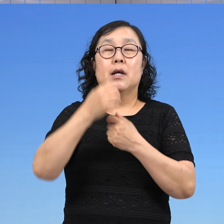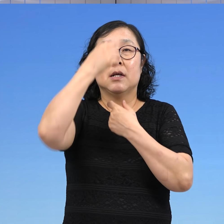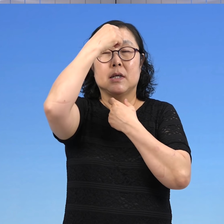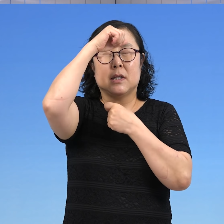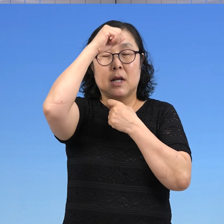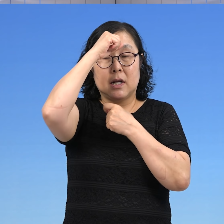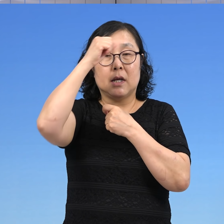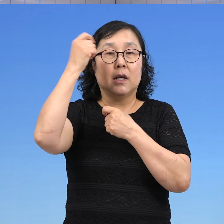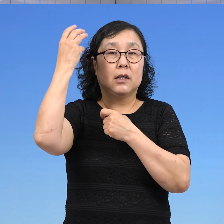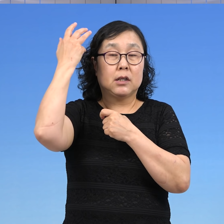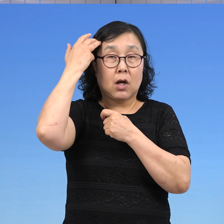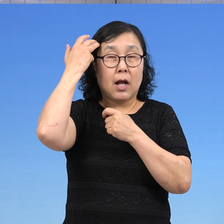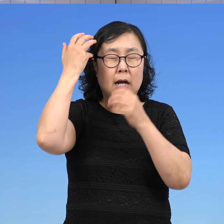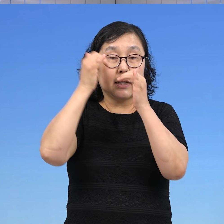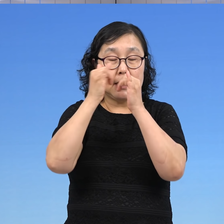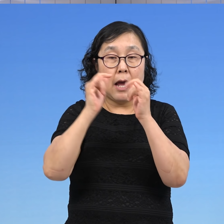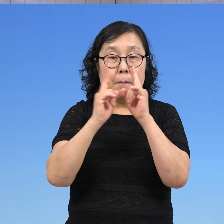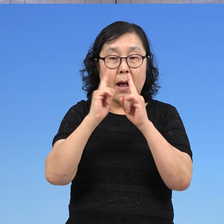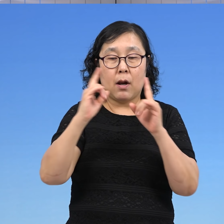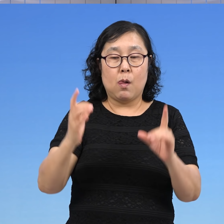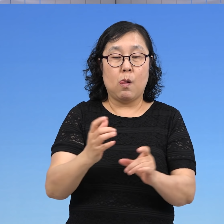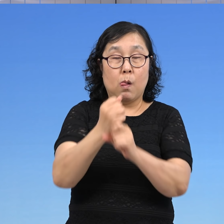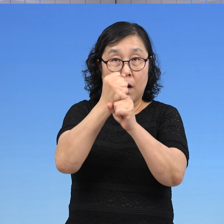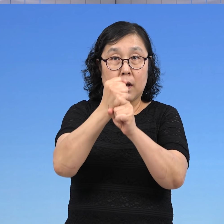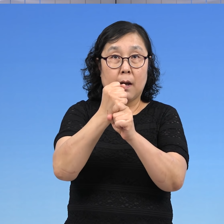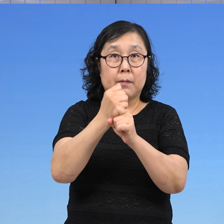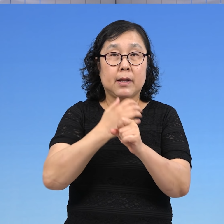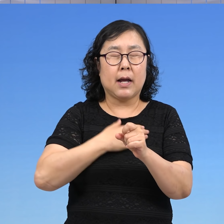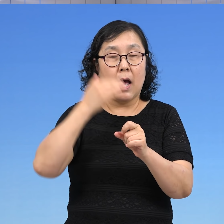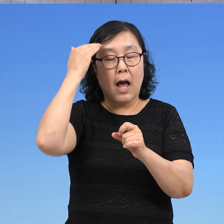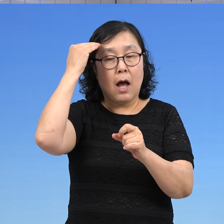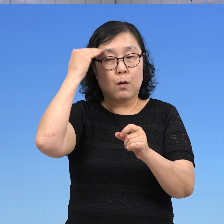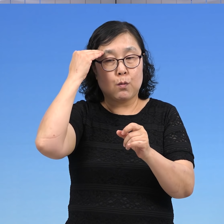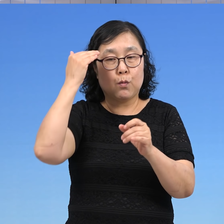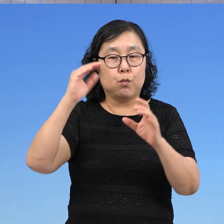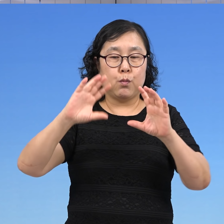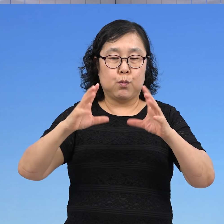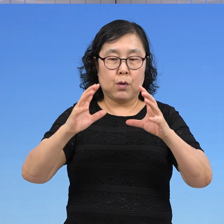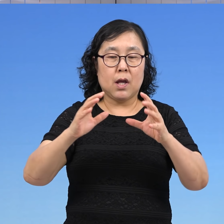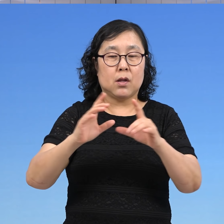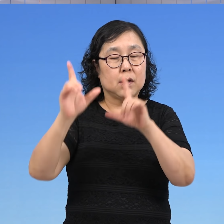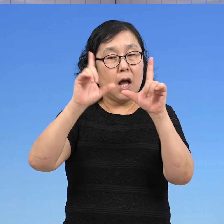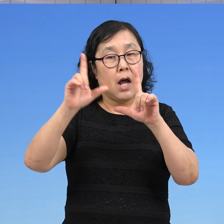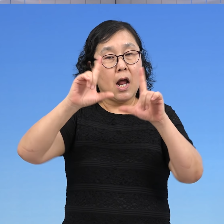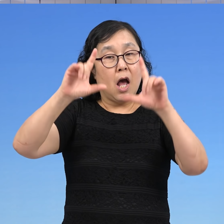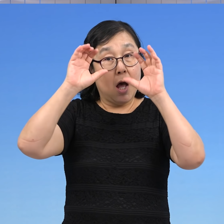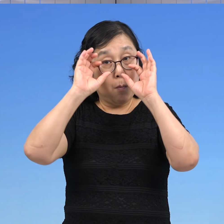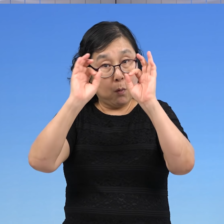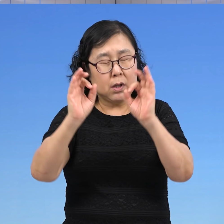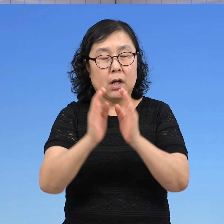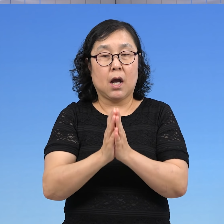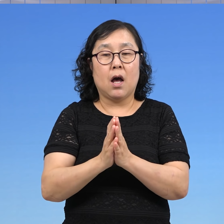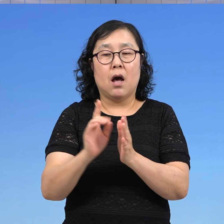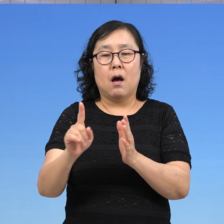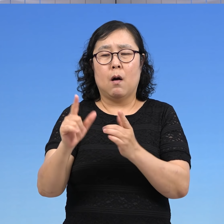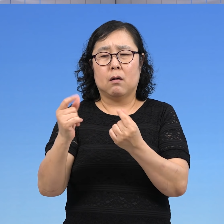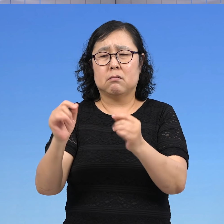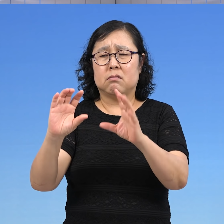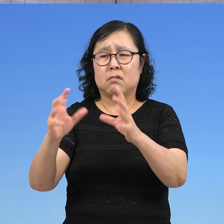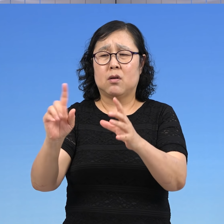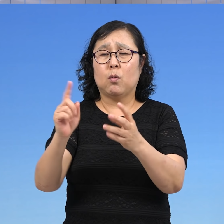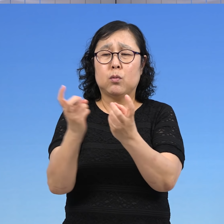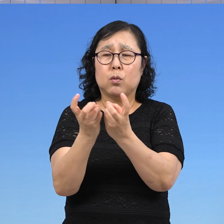뭐 이 이태리 철학자 의 말을 뭐 한마디로 요약을 하자면 내가 한국에서 살아 보니까 이런 나라에 있어 어떻게